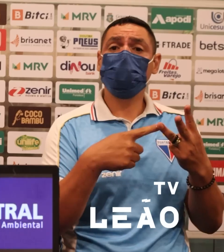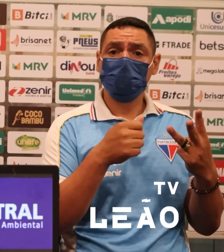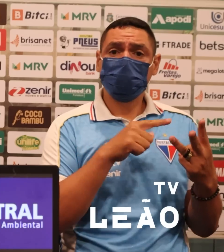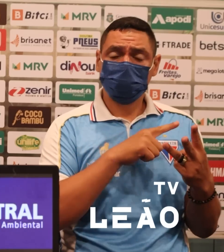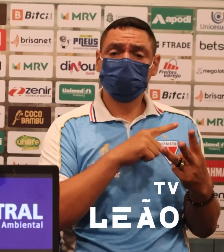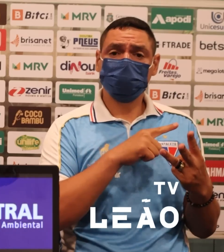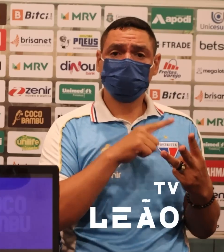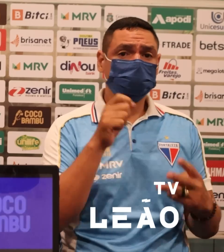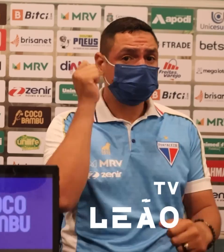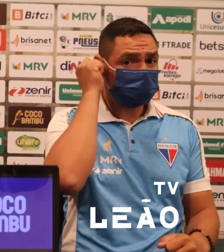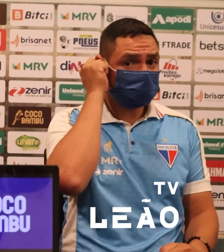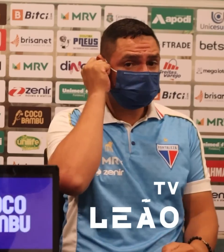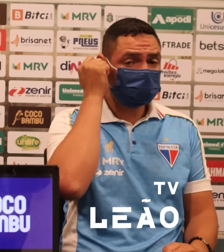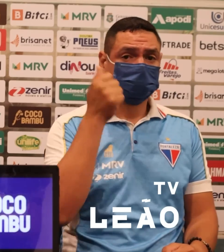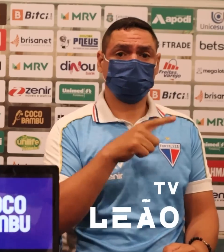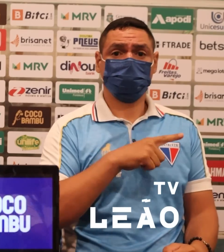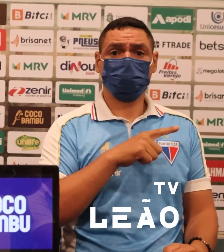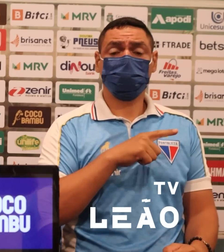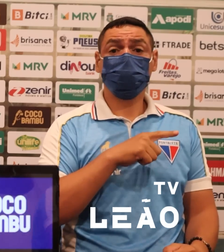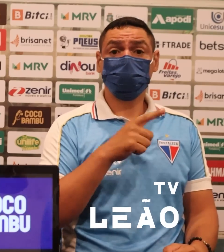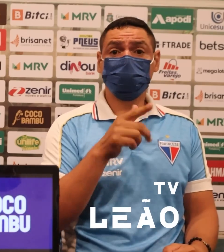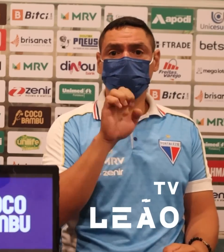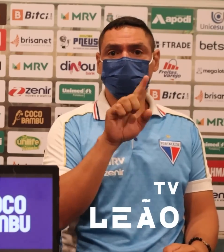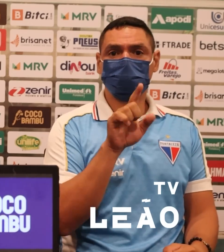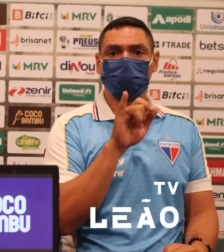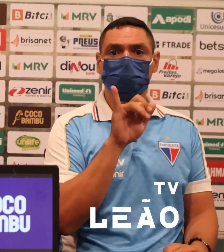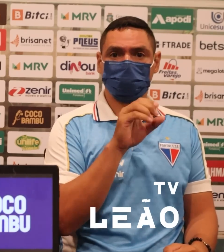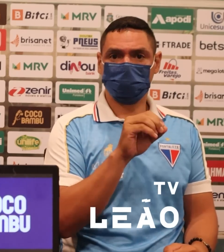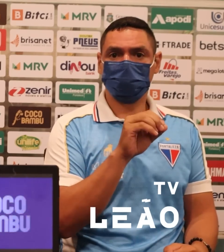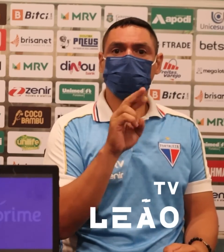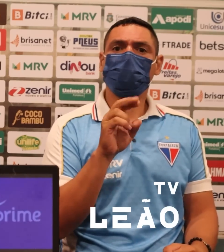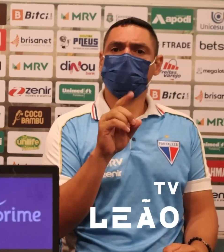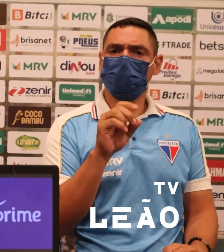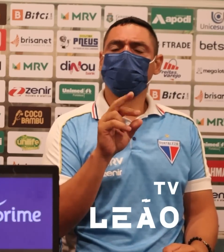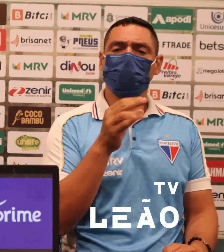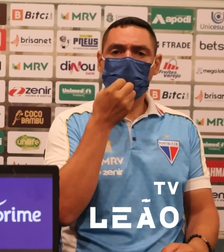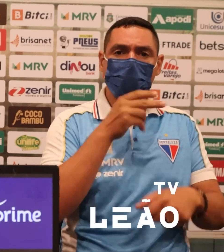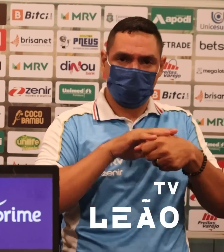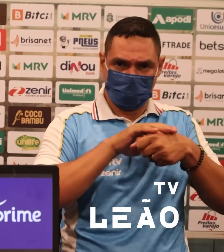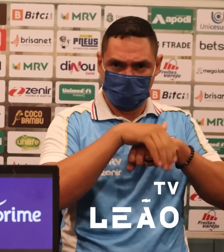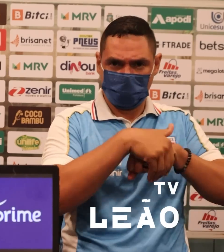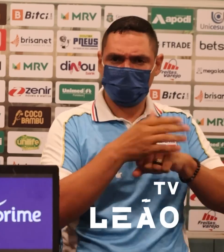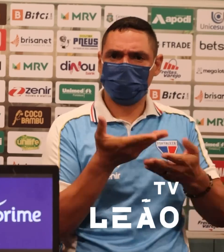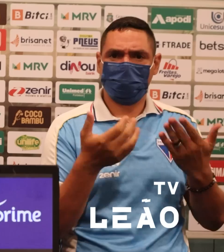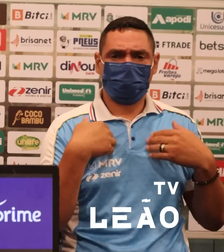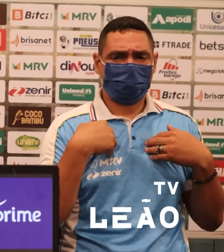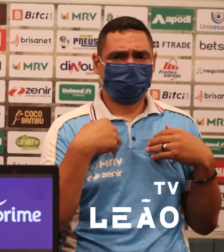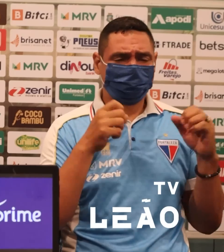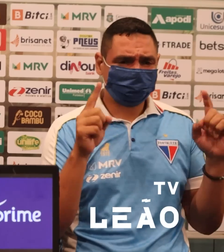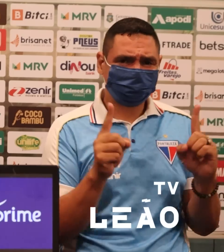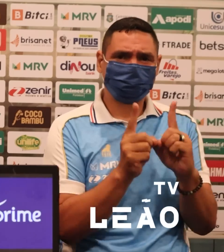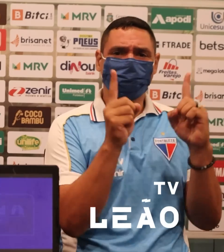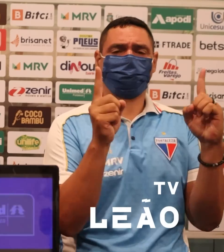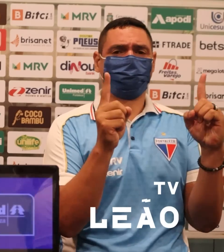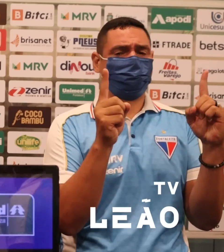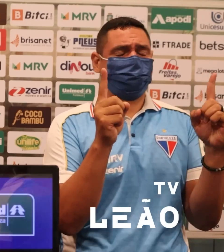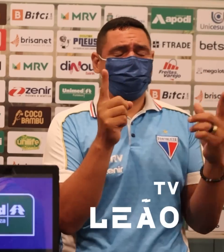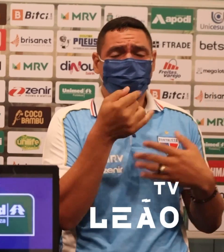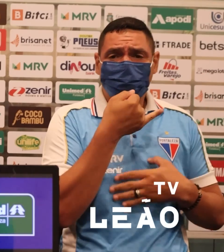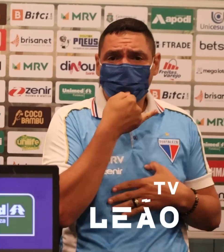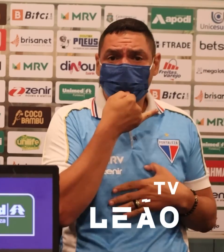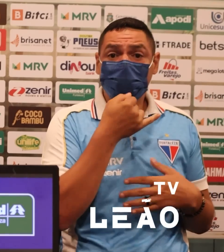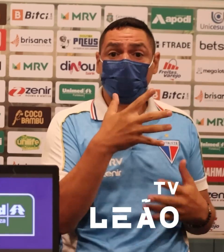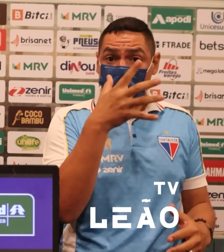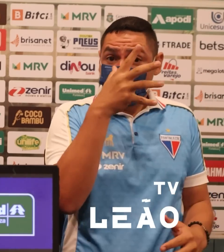Edmilson Barbosa da Rádio Clube, o Ezio Rodrigues da Pitaguari, te dão boa noite e falam que o resultado foi frustrante, quase